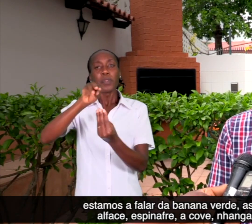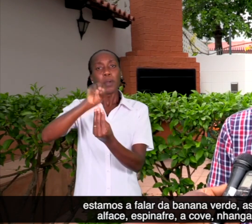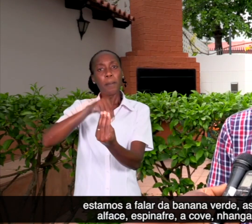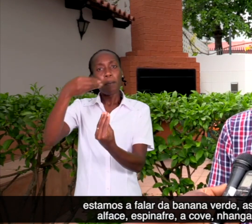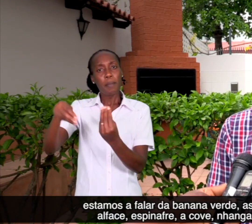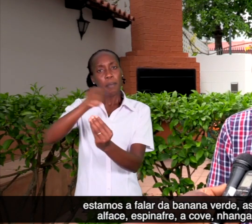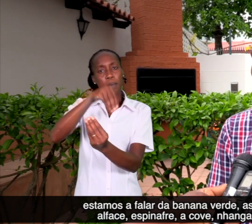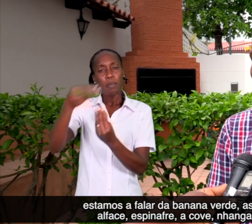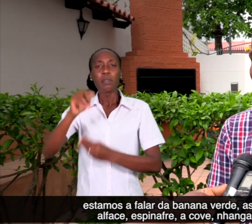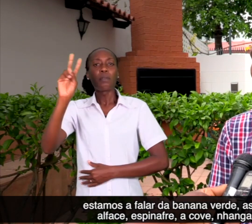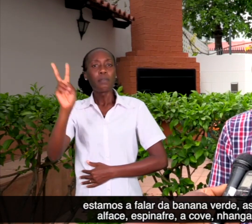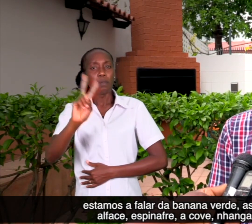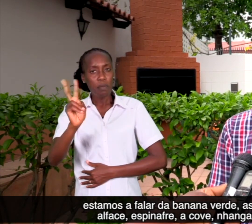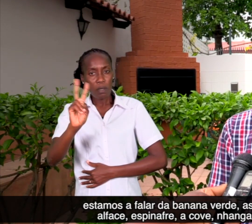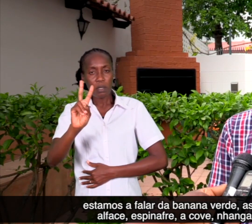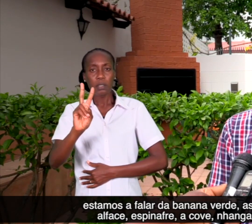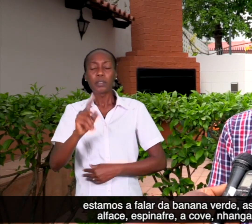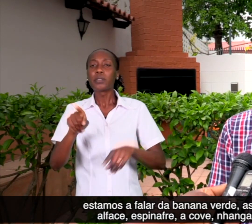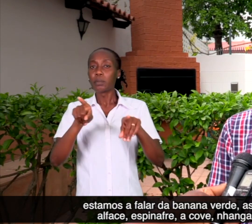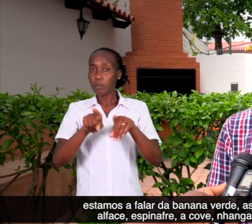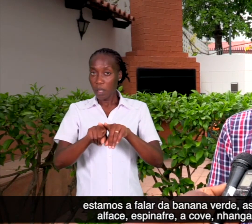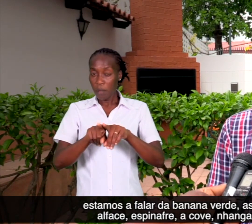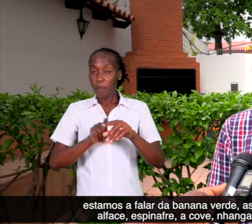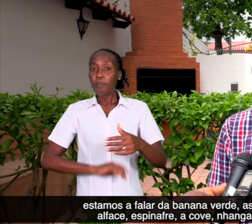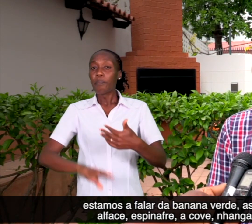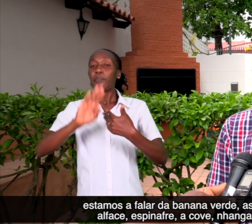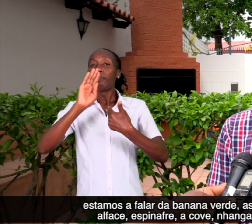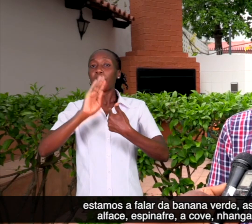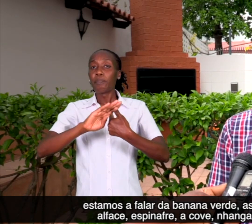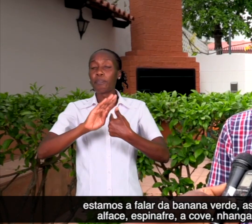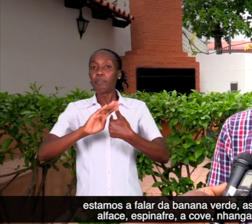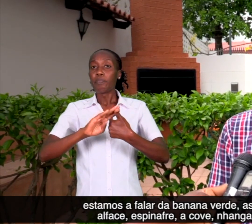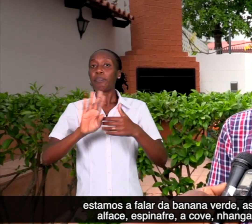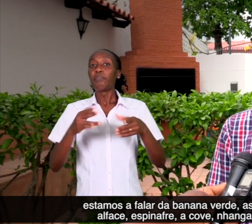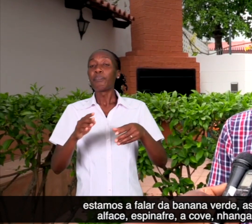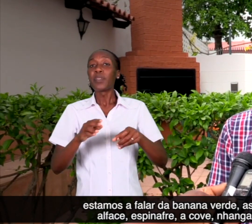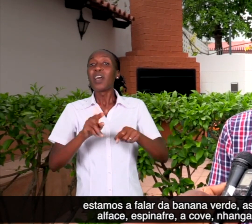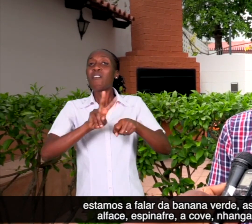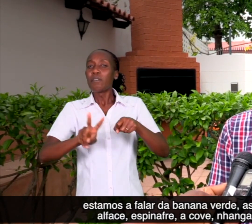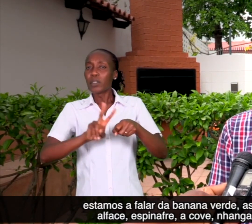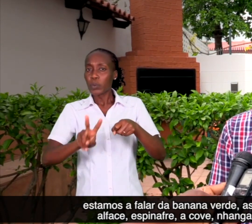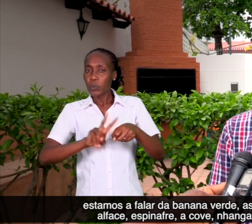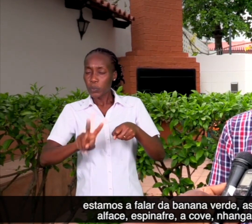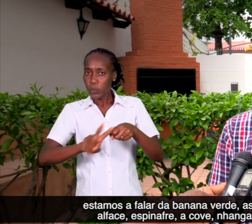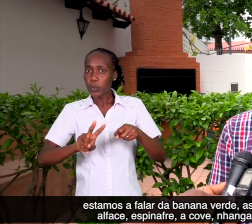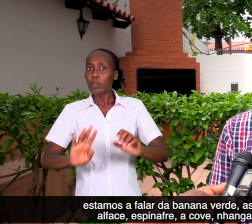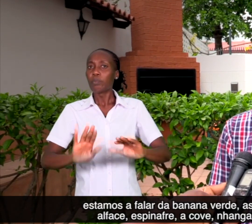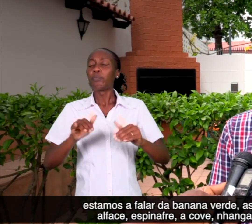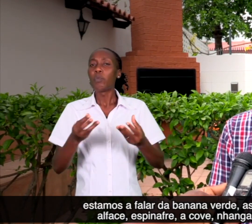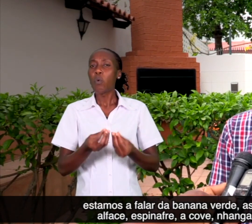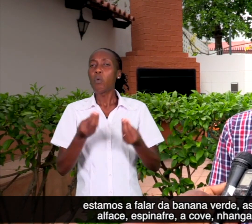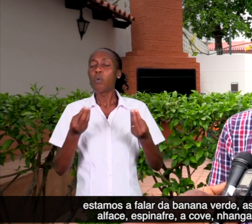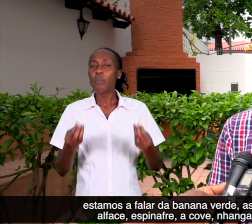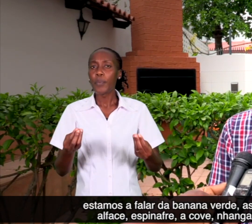de banana verde, ok? No caso também das verduras,